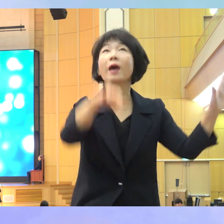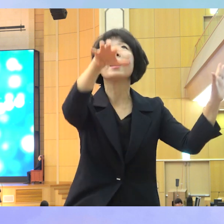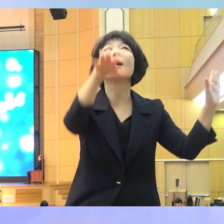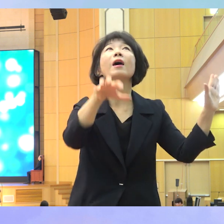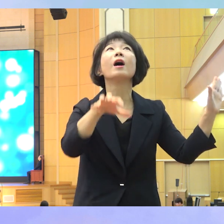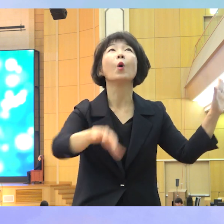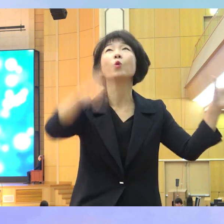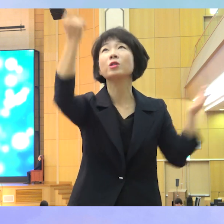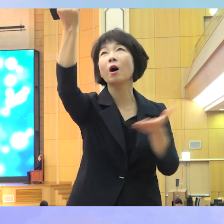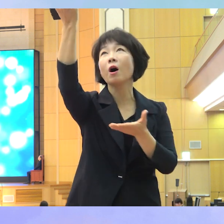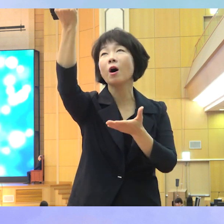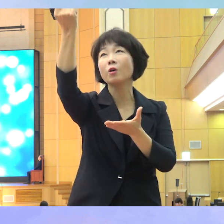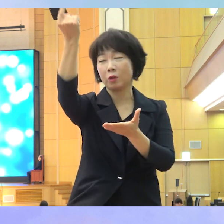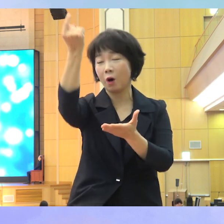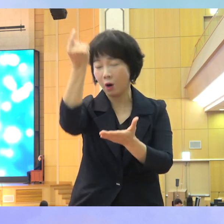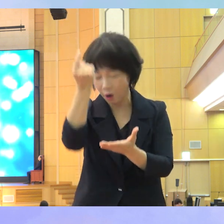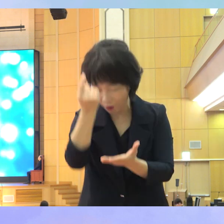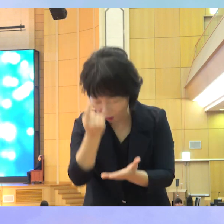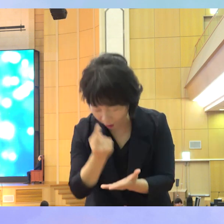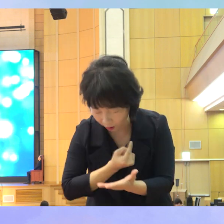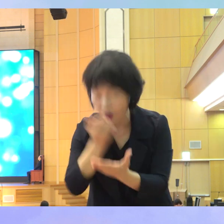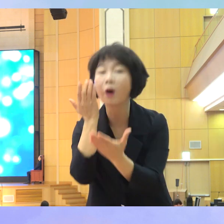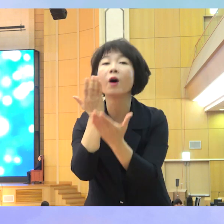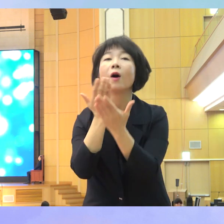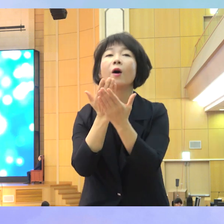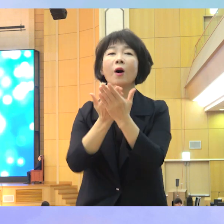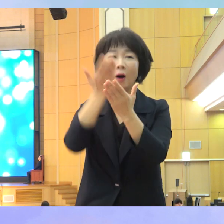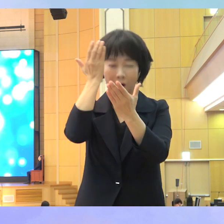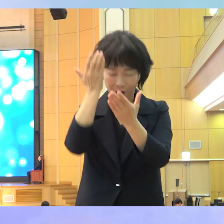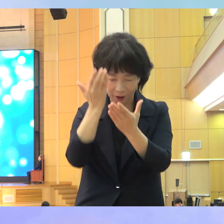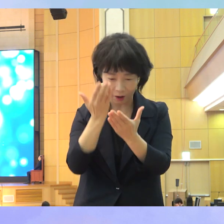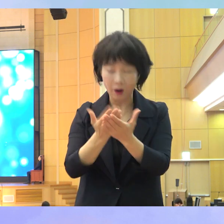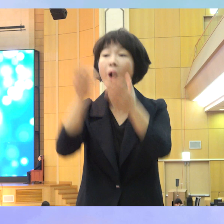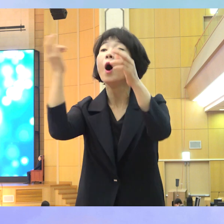이곳에 오소서.